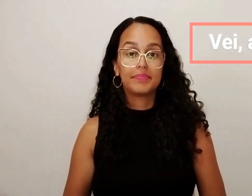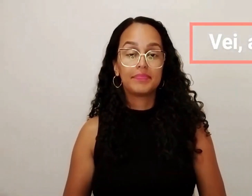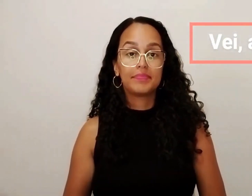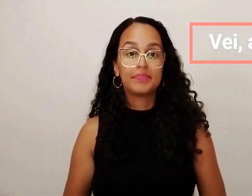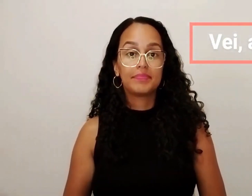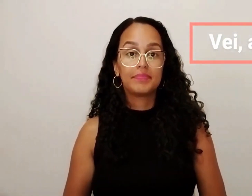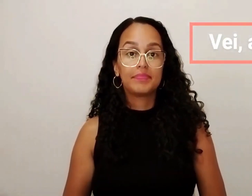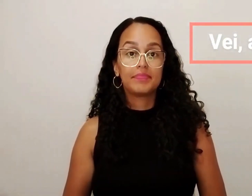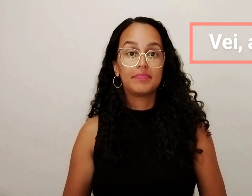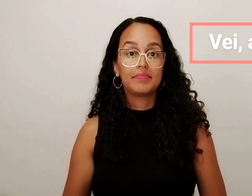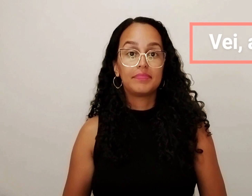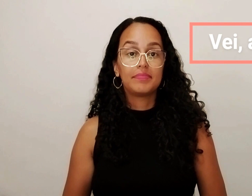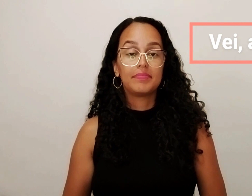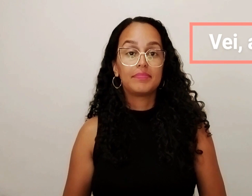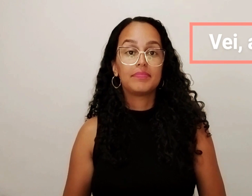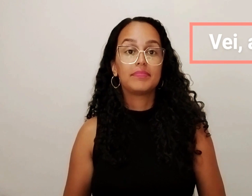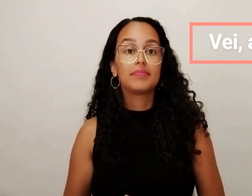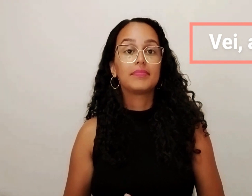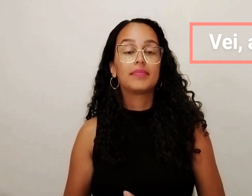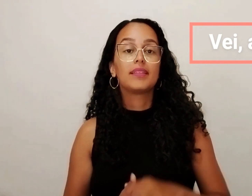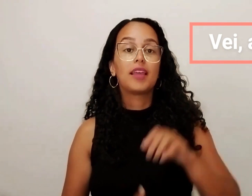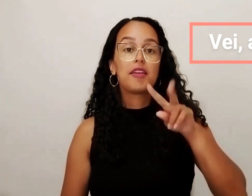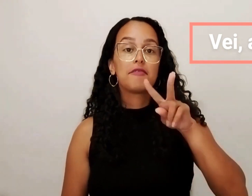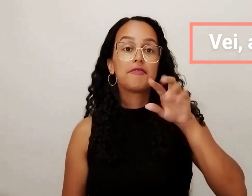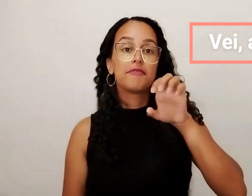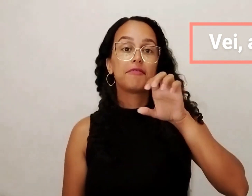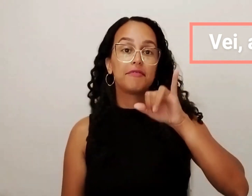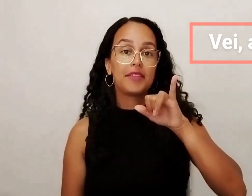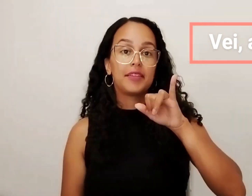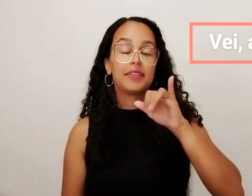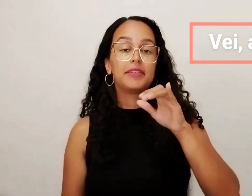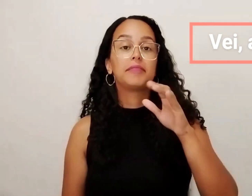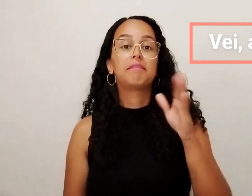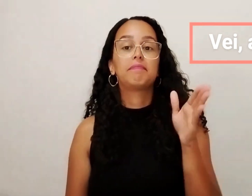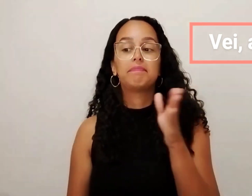Macunaíma ainda tem mais algumas aventuras.